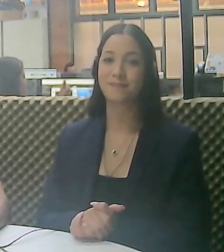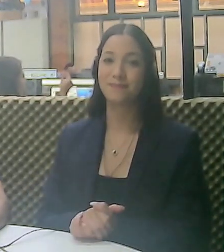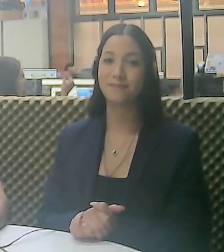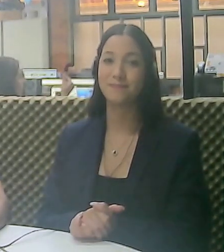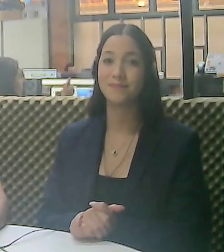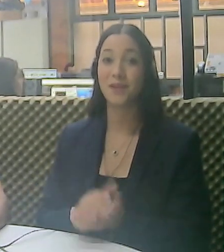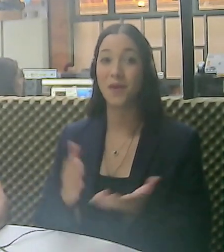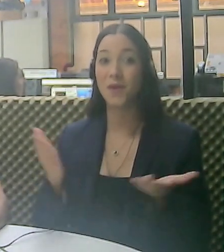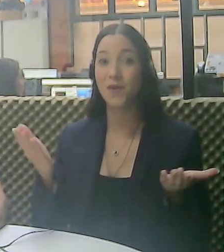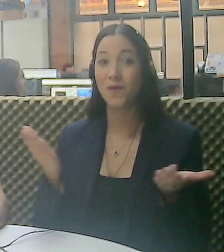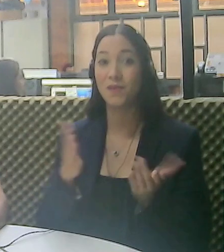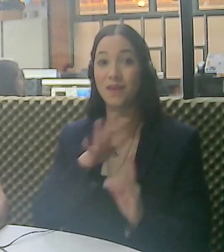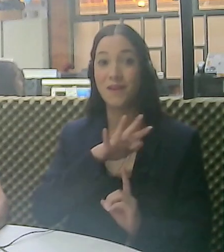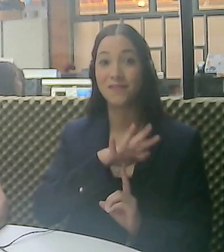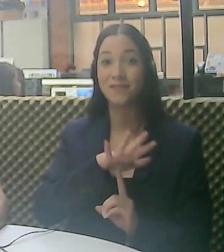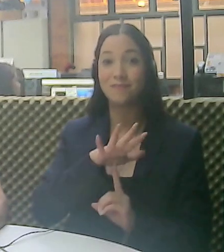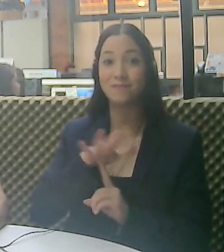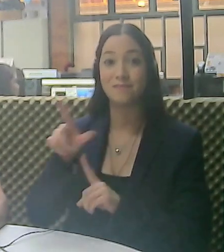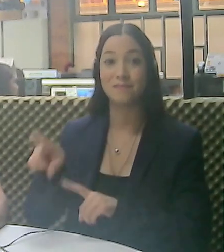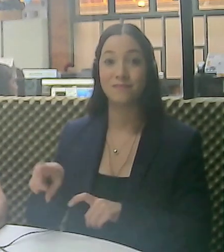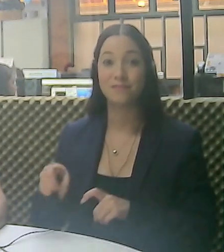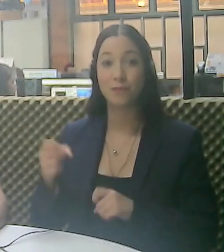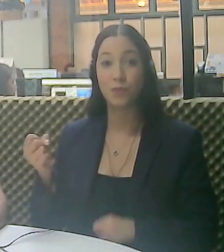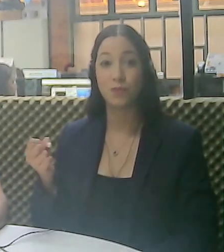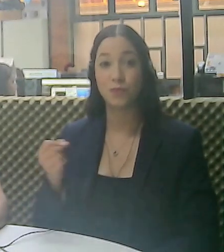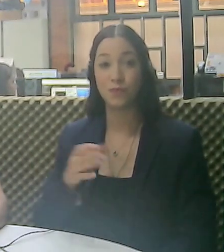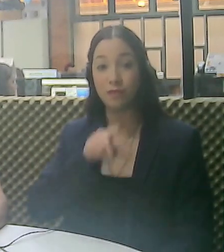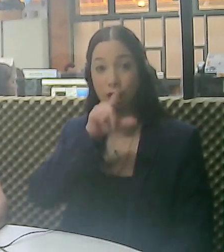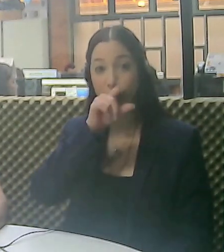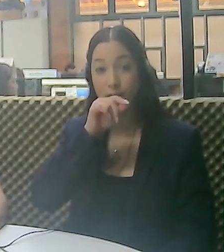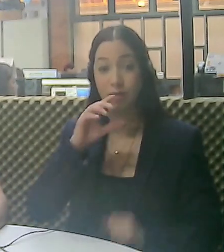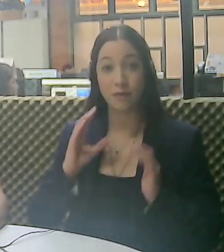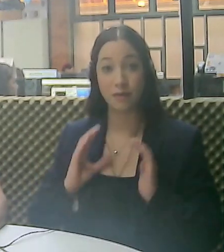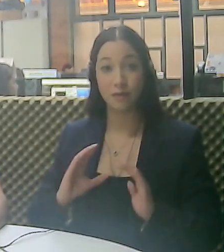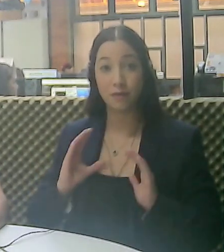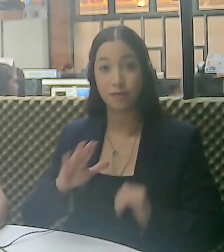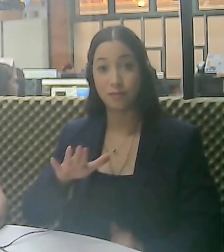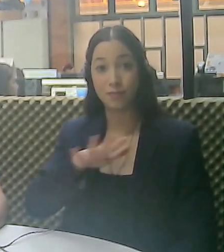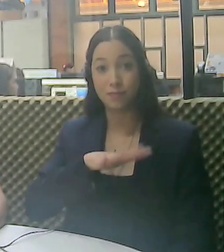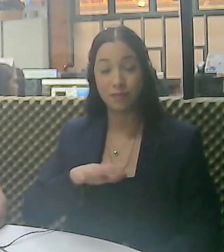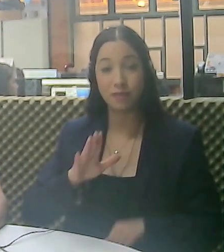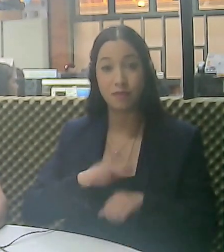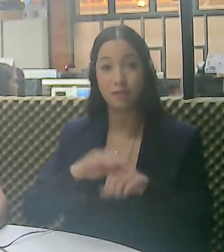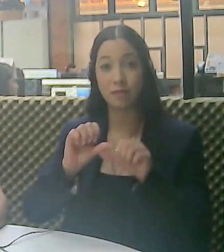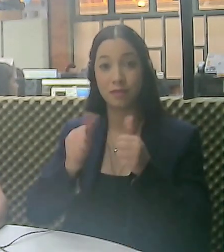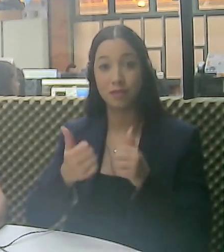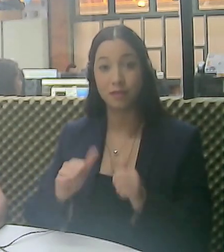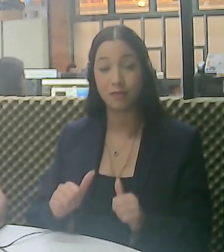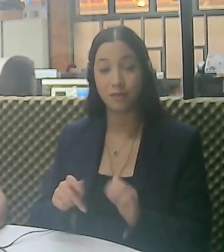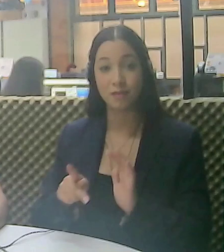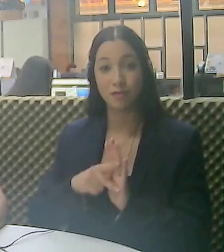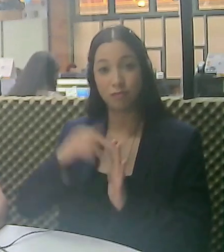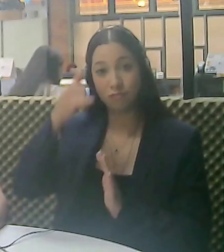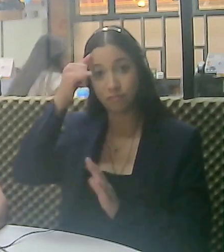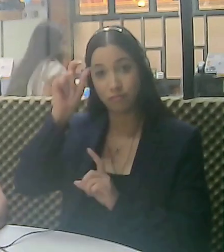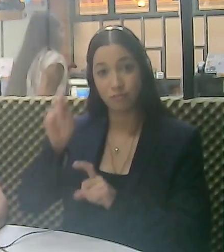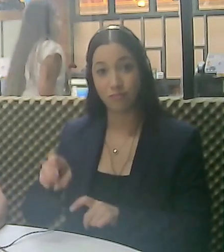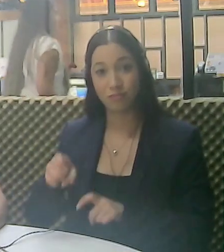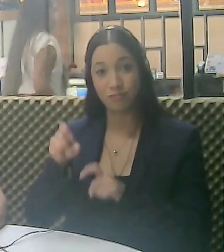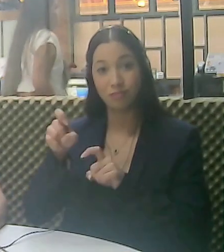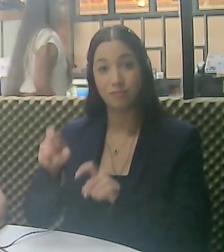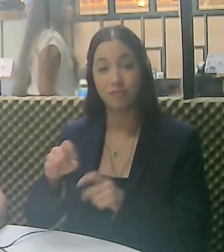notícias. E hoje é dia de feira Novo Agro no Parque do Sabiá. O espaço reúne artesãos e produtores rurais com